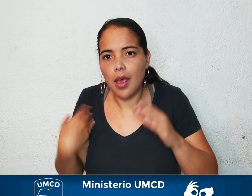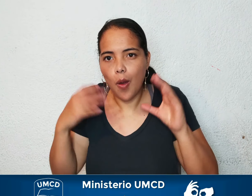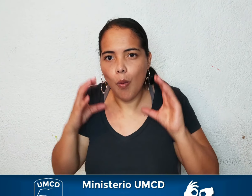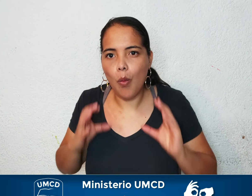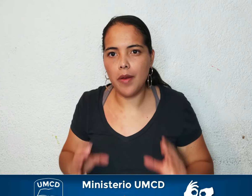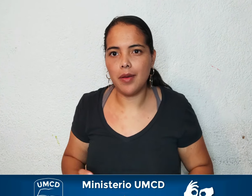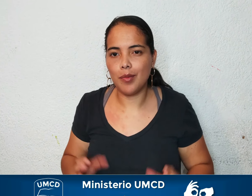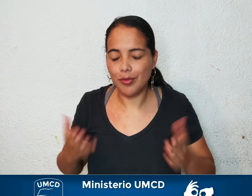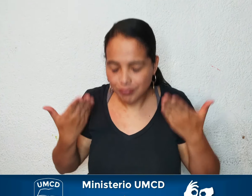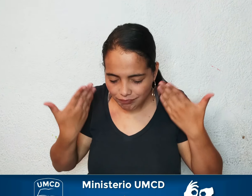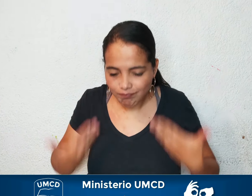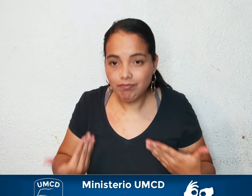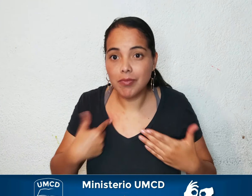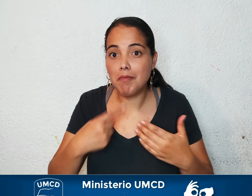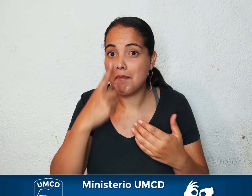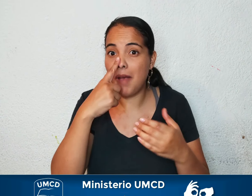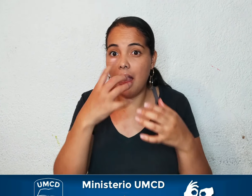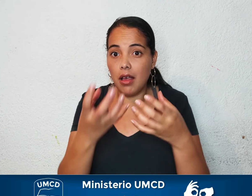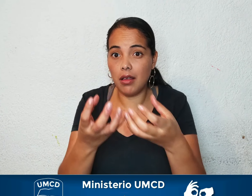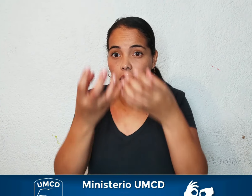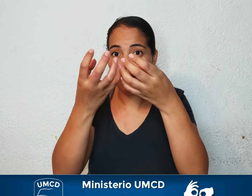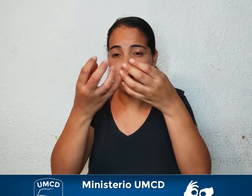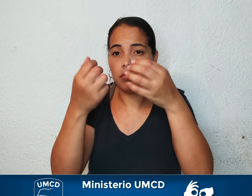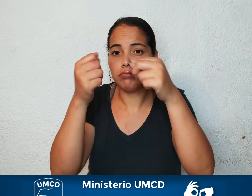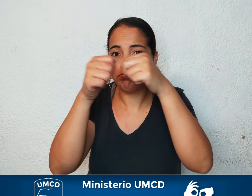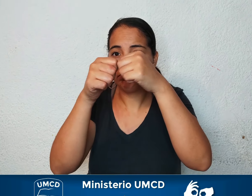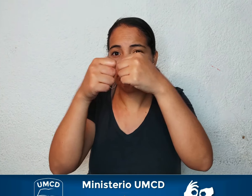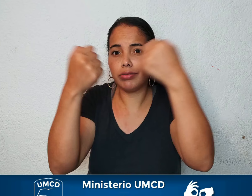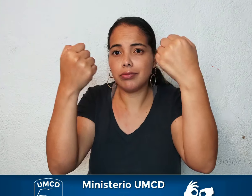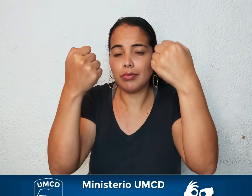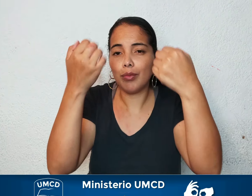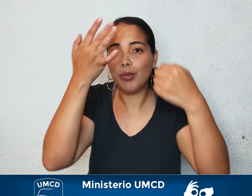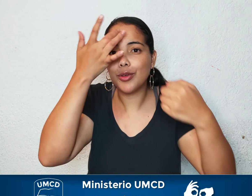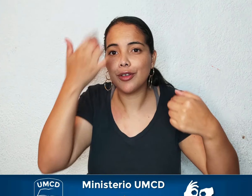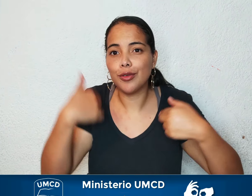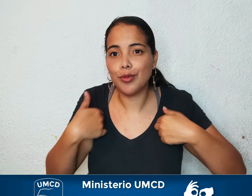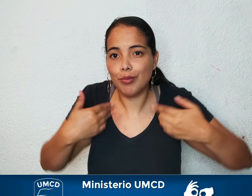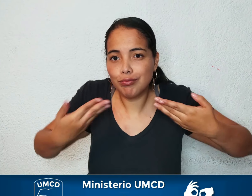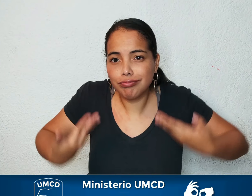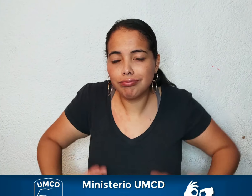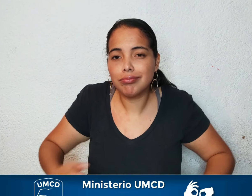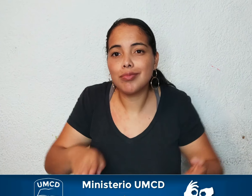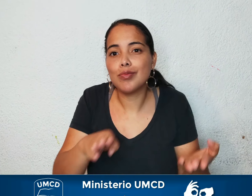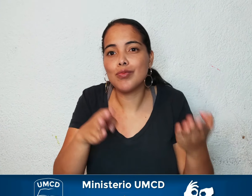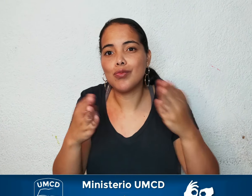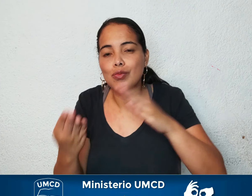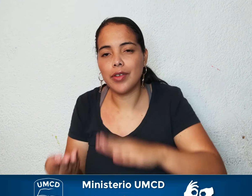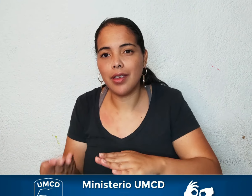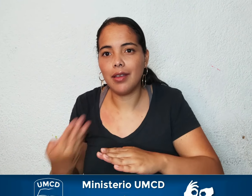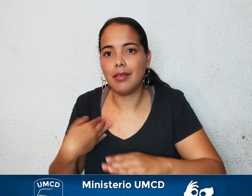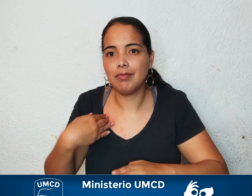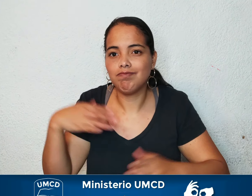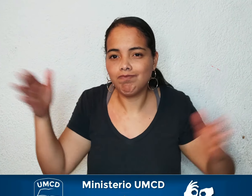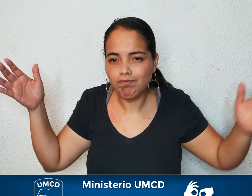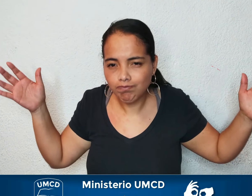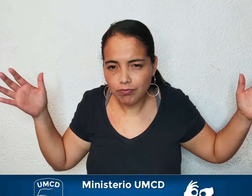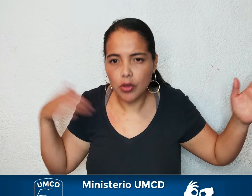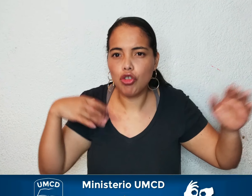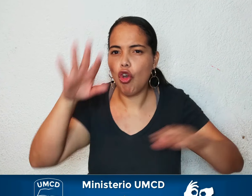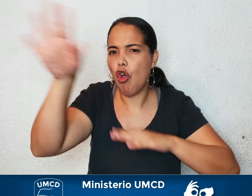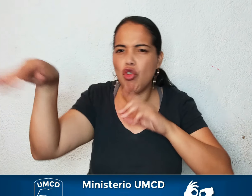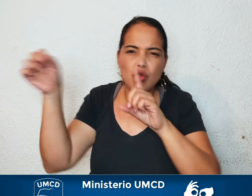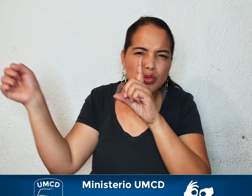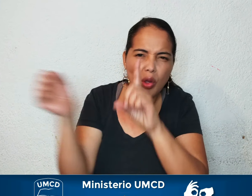mi cuerpo, hace referencia a lo que Él estaba por vivir en esas próximas horas, cuando Él sería apresado, Él